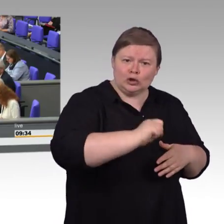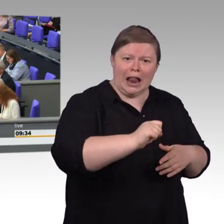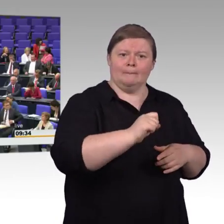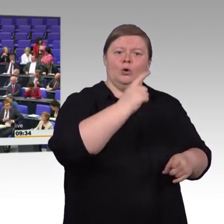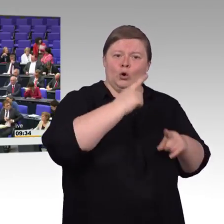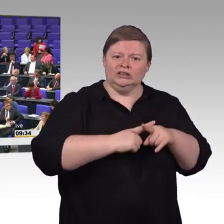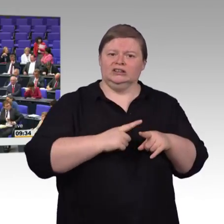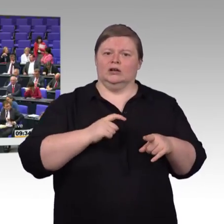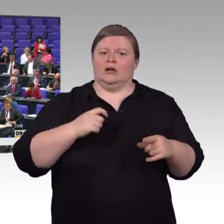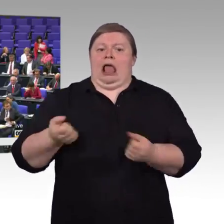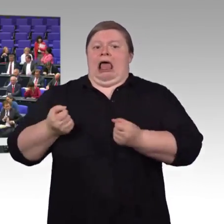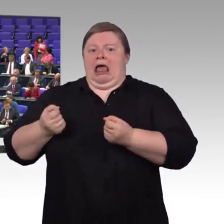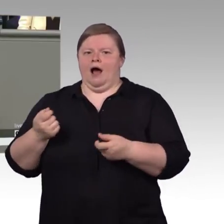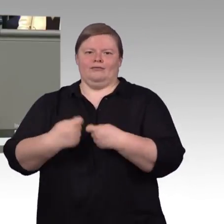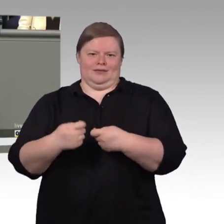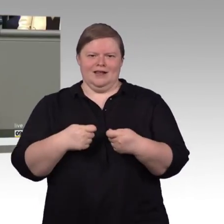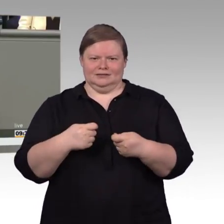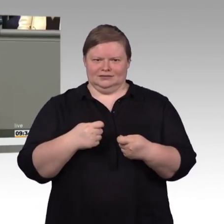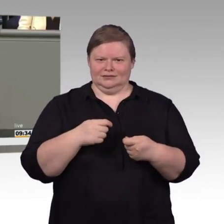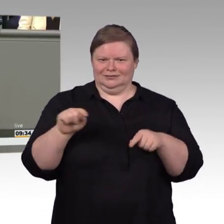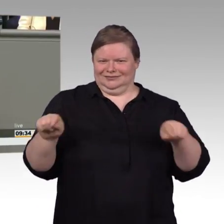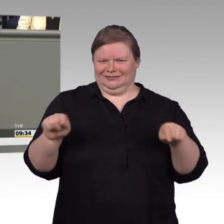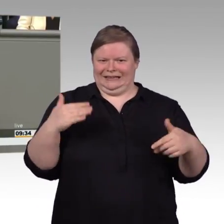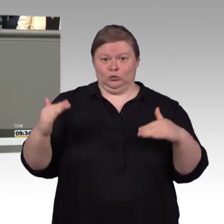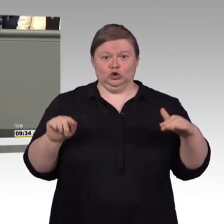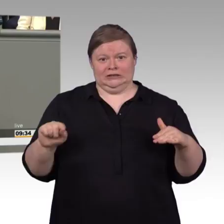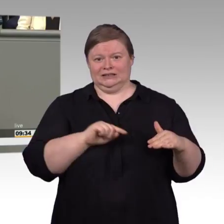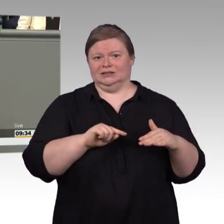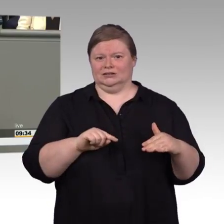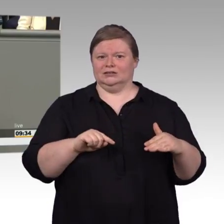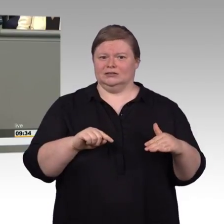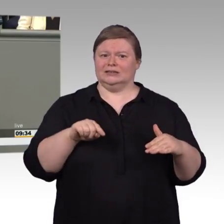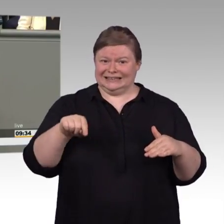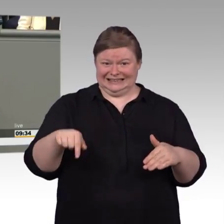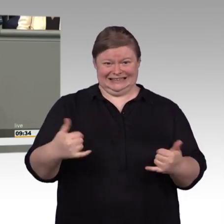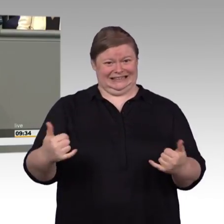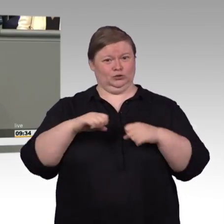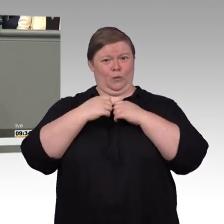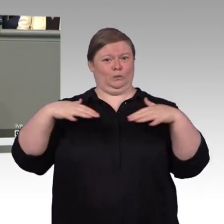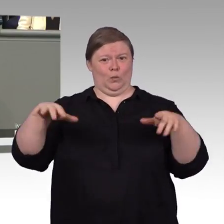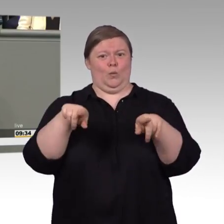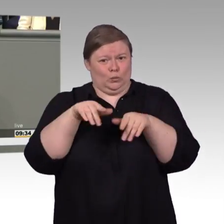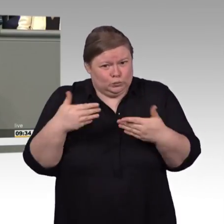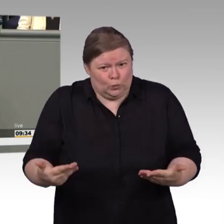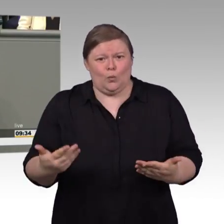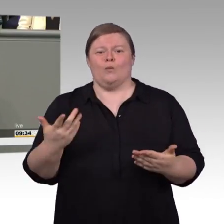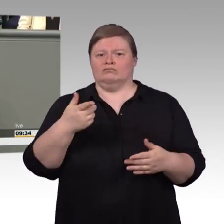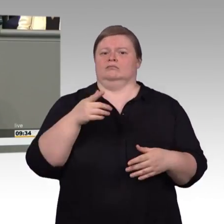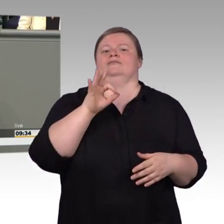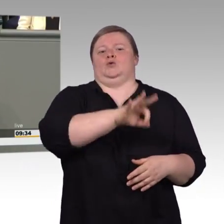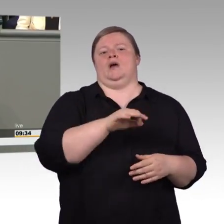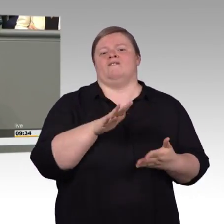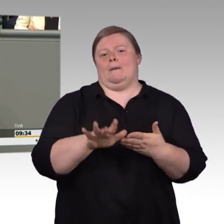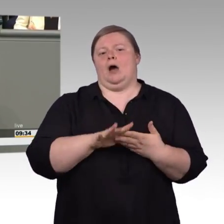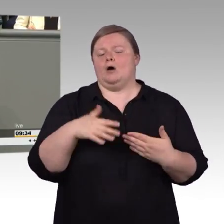Wir hatten in dieser Woche im Ausschuss für Recht und Verbraucherschutz eine Expertenanhörung zu Ihrem Gesetzesentwurf. Alle